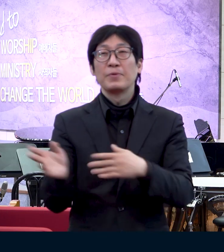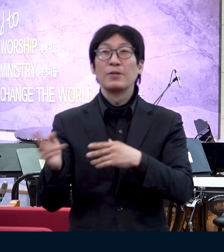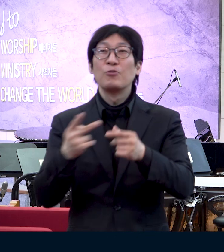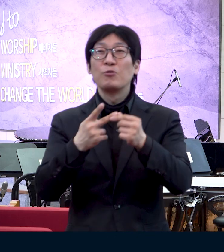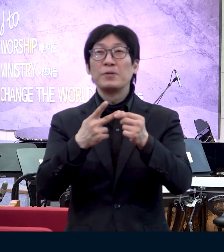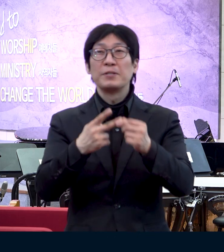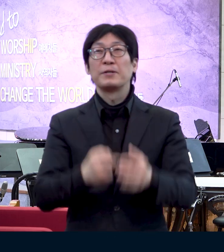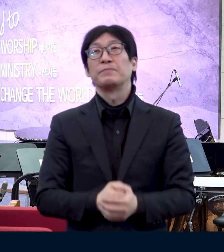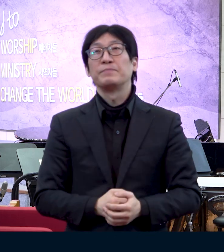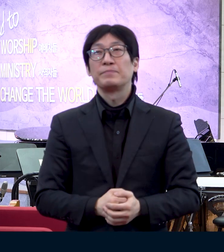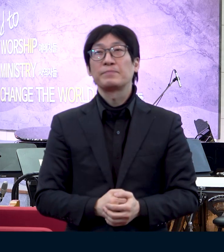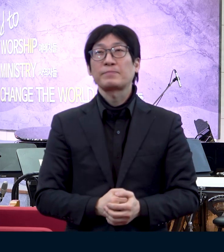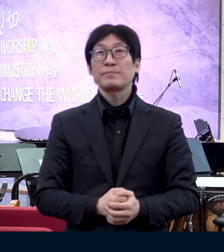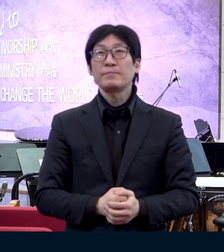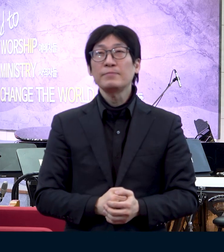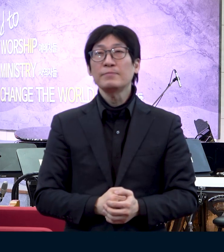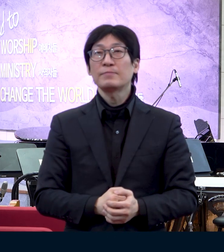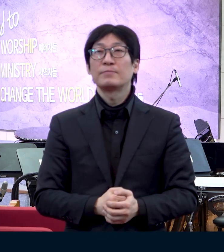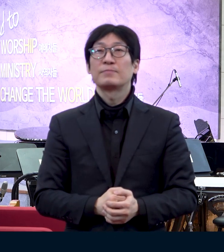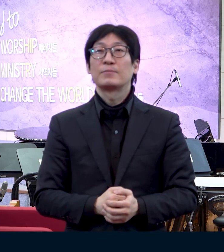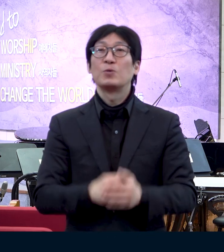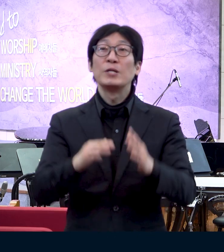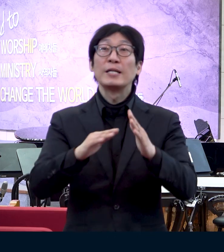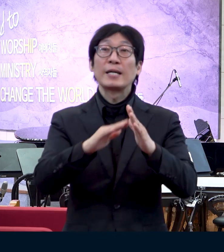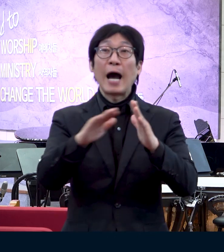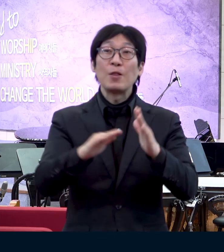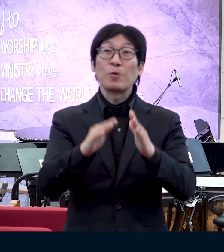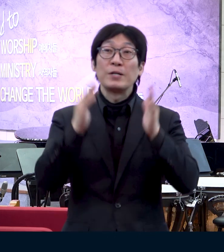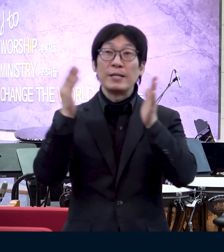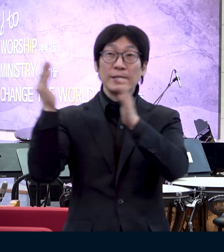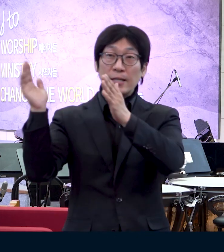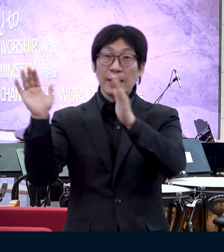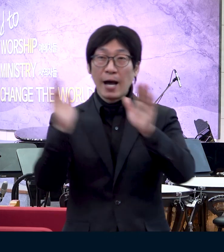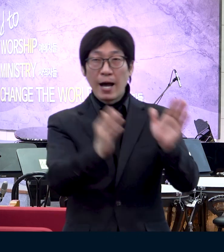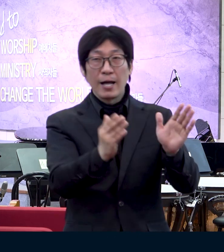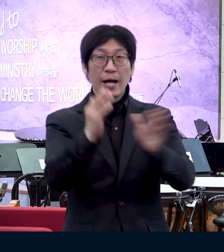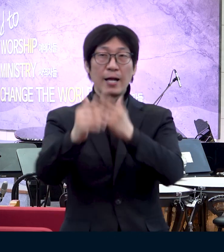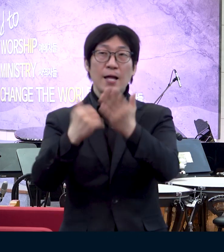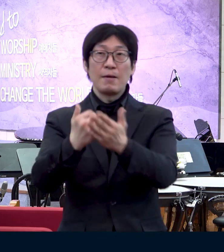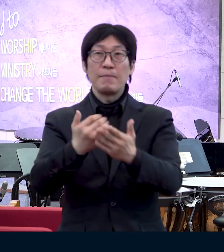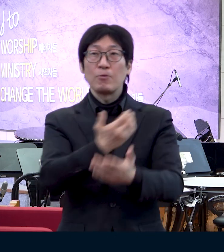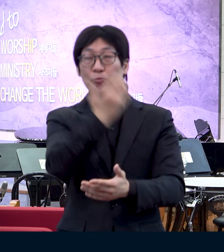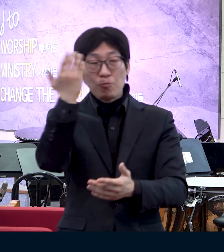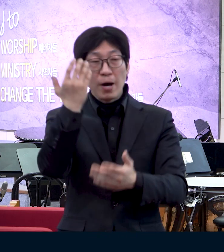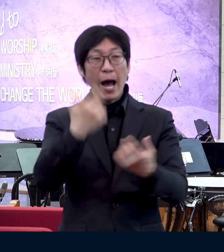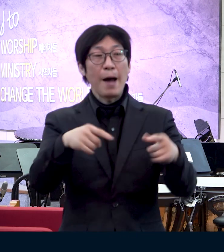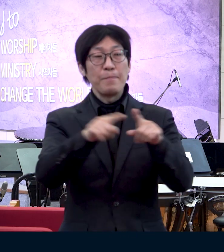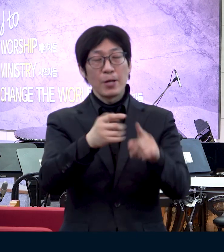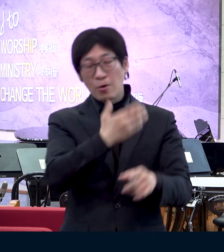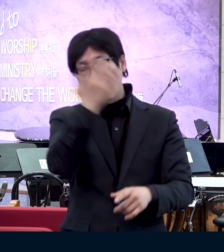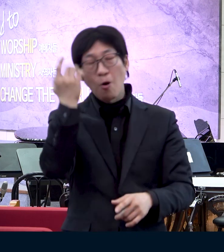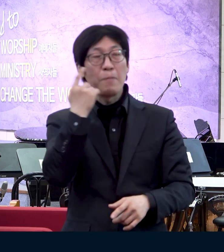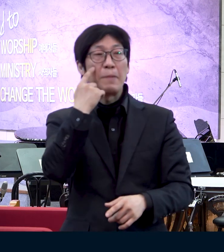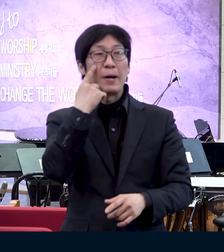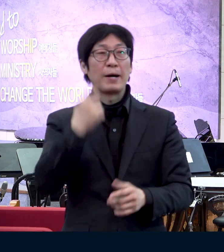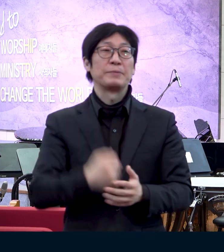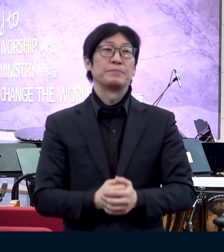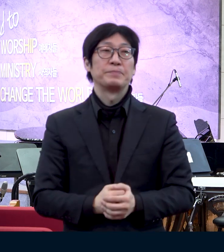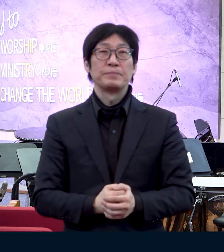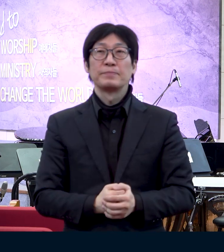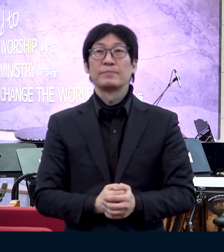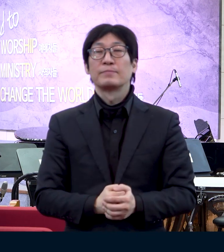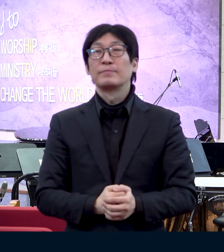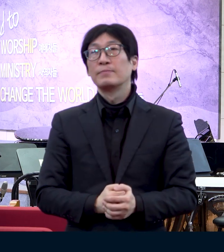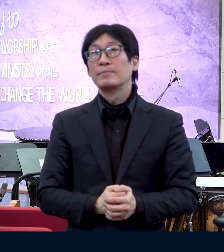두 번째, 우리 가족을 향한 하나님의 꿈을 함께 꾸십시오 하는 겁니다. 우리 가족을 향한 하나님의